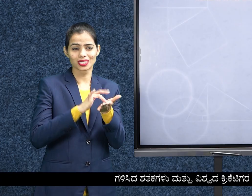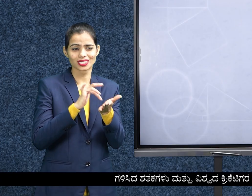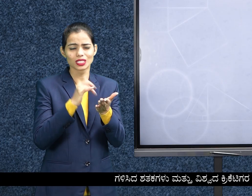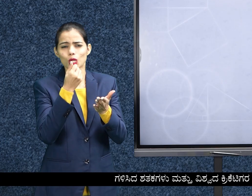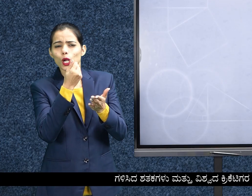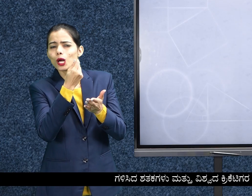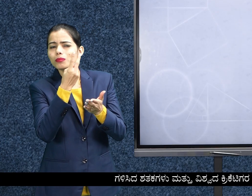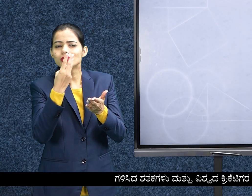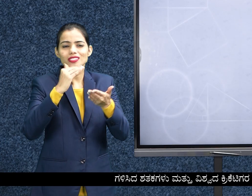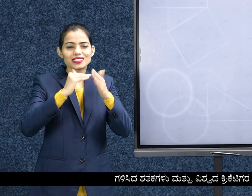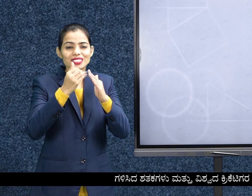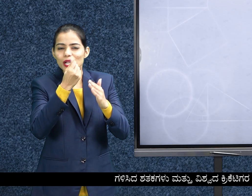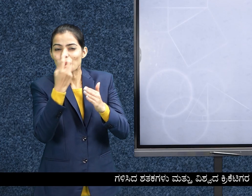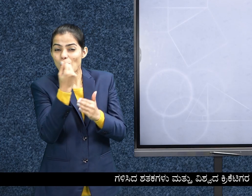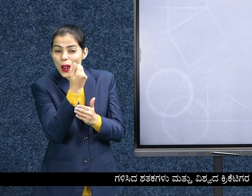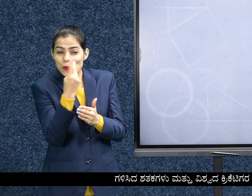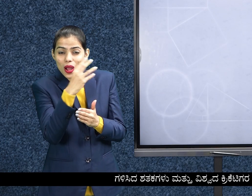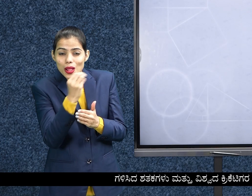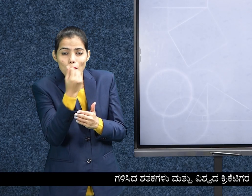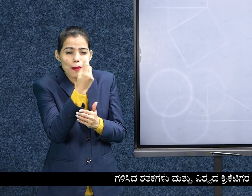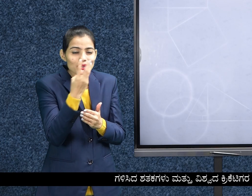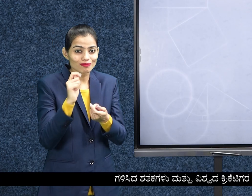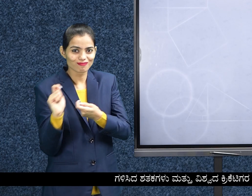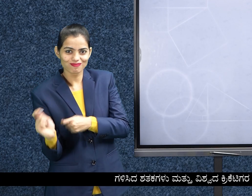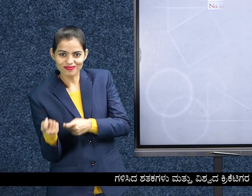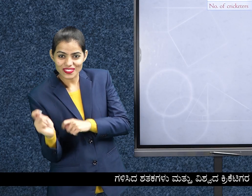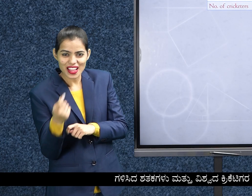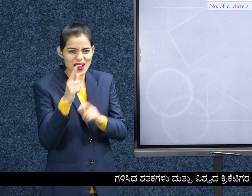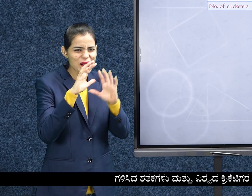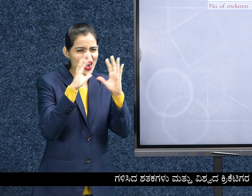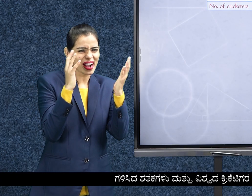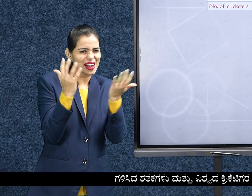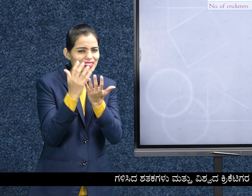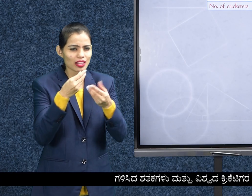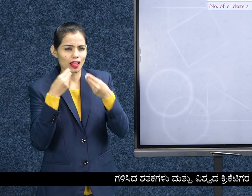ಗಳಿಸಿದ ಶತಕಗಳು ಮತ್ತು ವಿಶ್ವದ ಕ್ರಿಕೆಟಿಗರ ಸಂಖ್ಯೆಯನ್ನ ಕೆಳಗೆ ನೀಡಲಾಗಿದೆ.